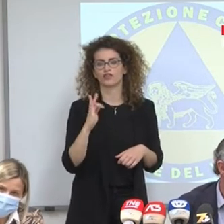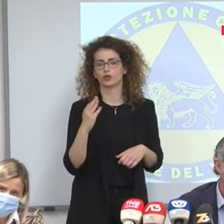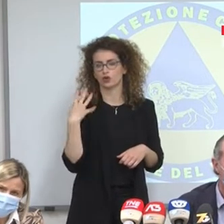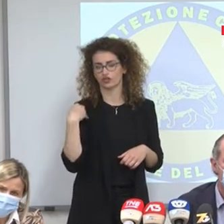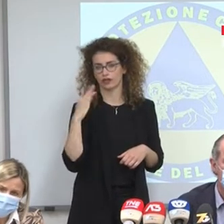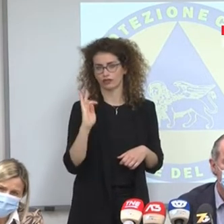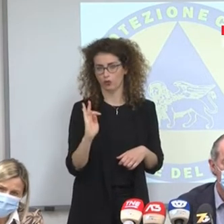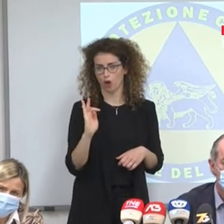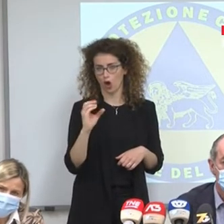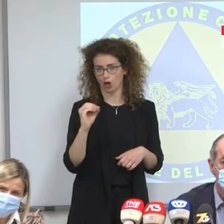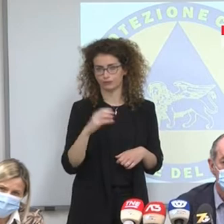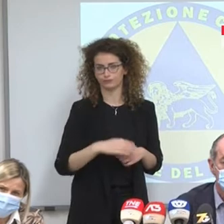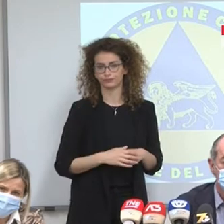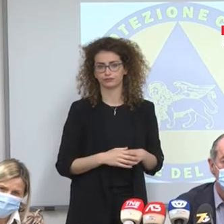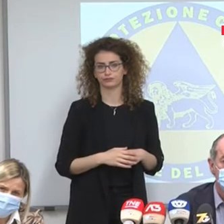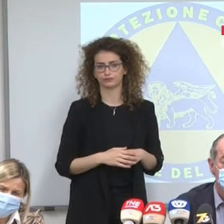il generale Figliuolo abbia